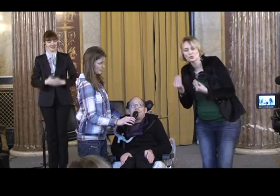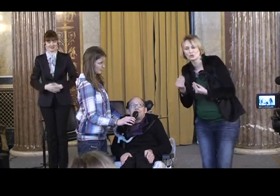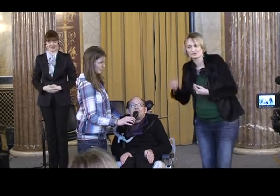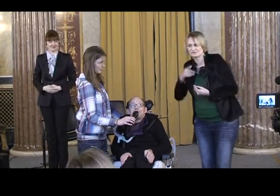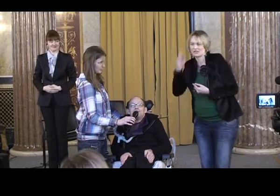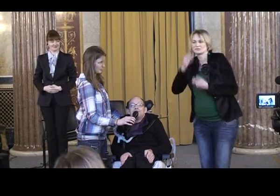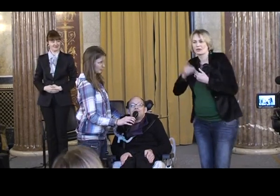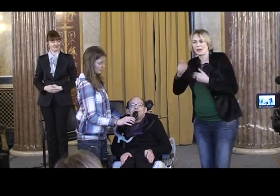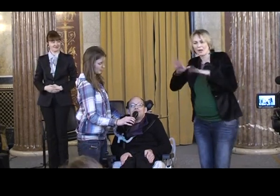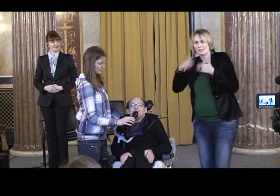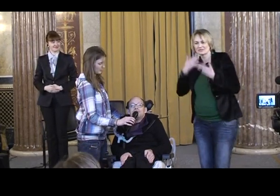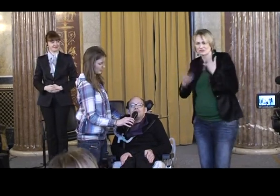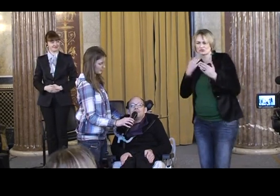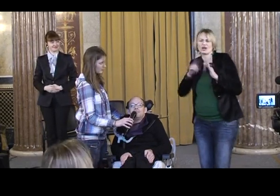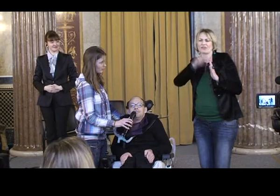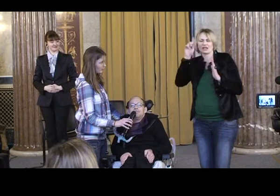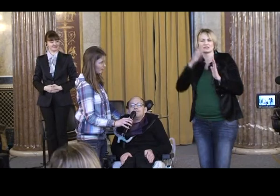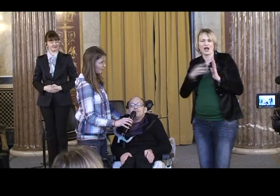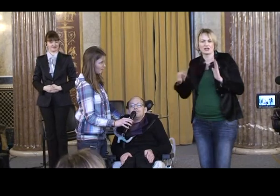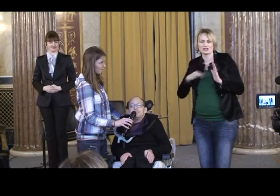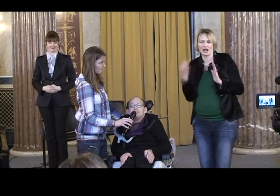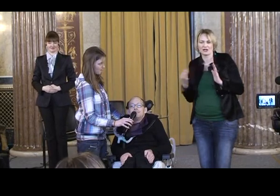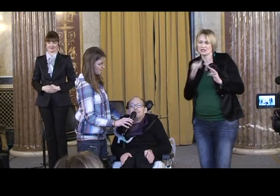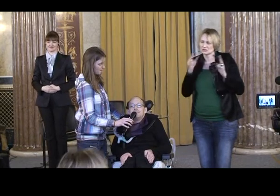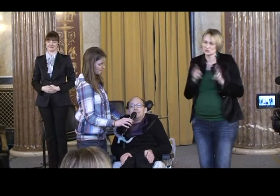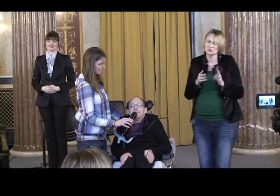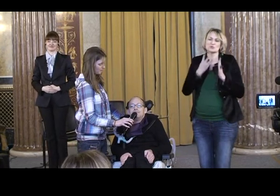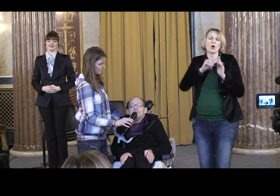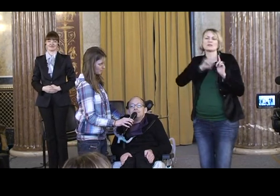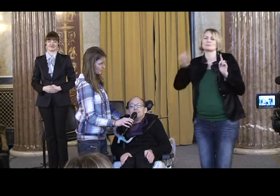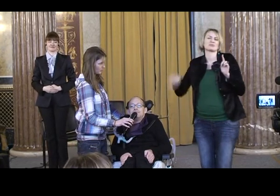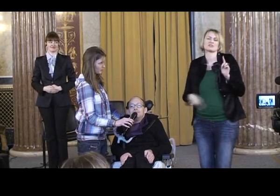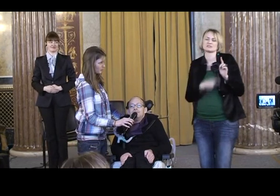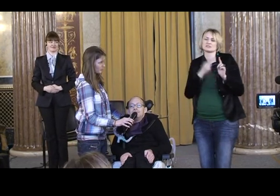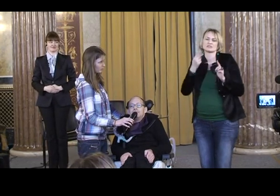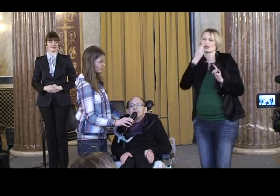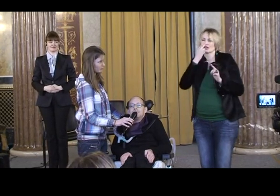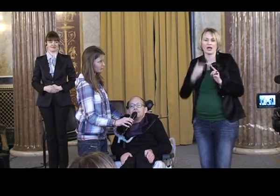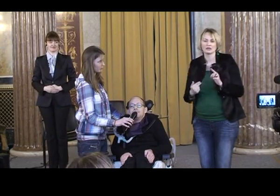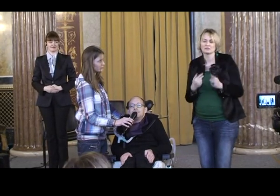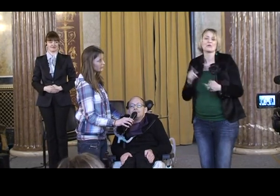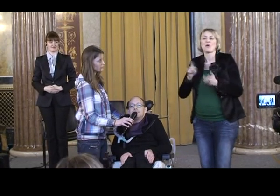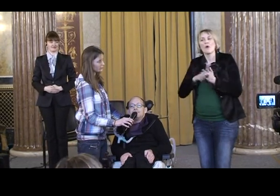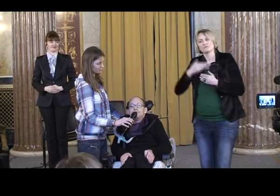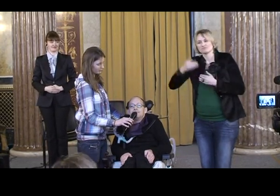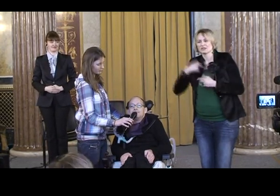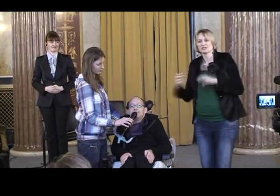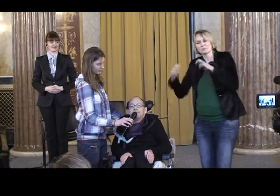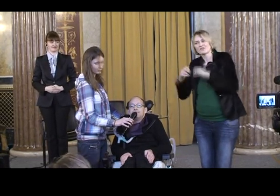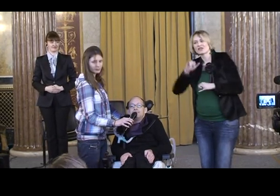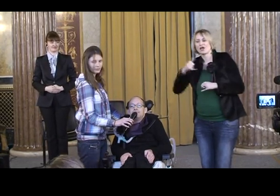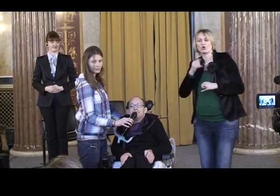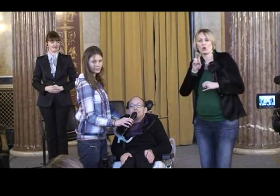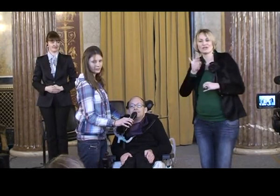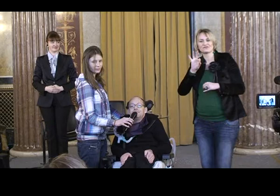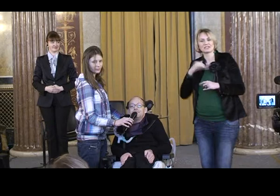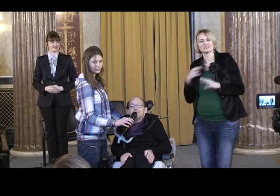Ja, vielleicht ist es bekannt, Parlamentssitzungen sind sehr lange, von 9 bis Mitternacht, und oft setzen wir uns zusammen